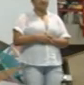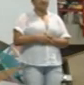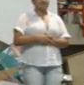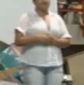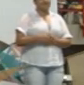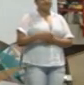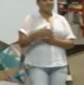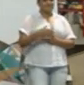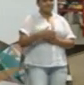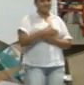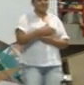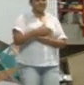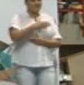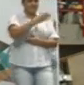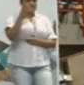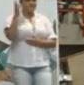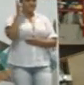nesse Enem?